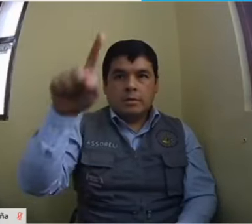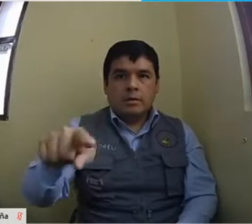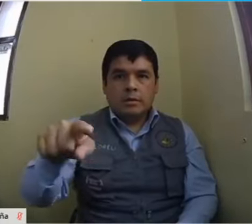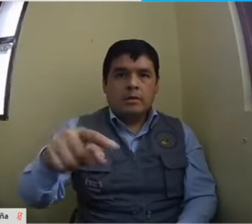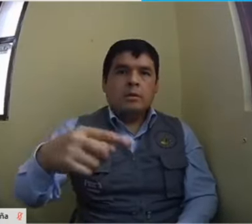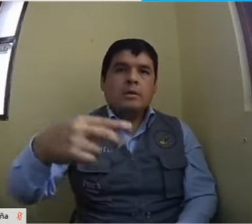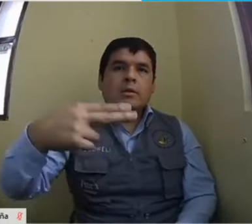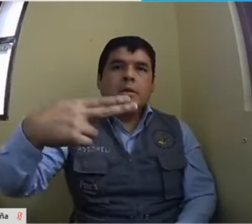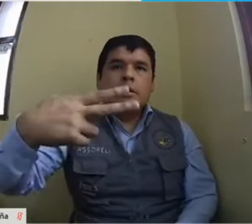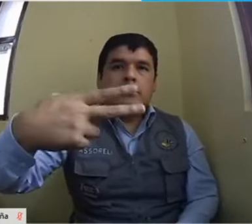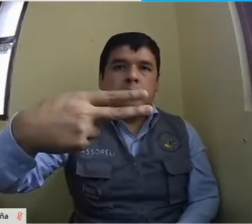La F,